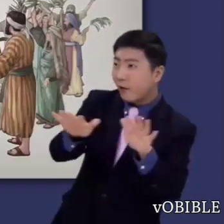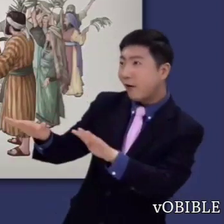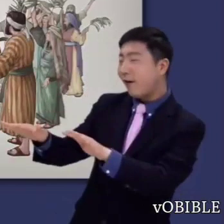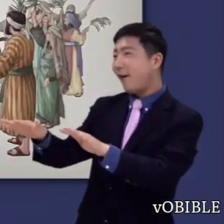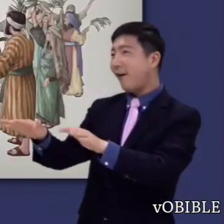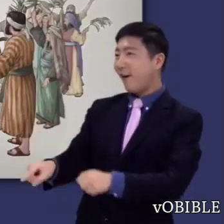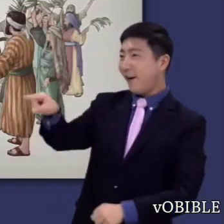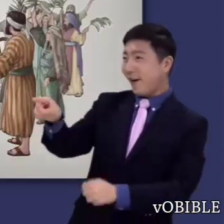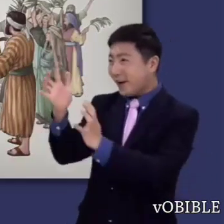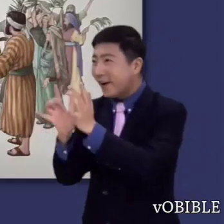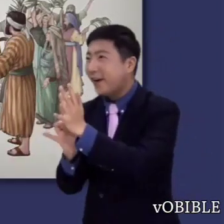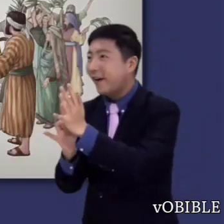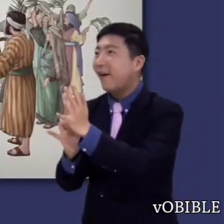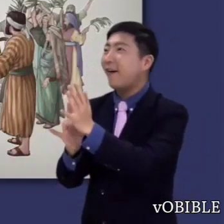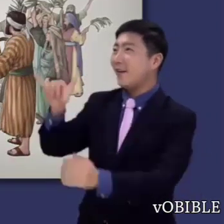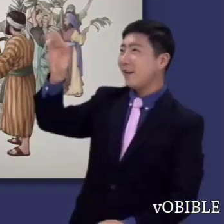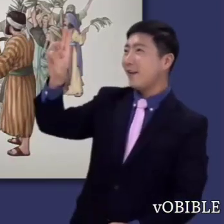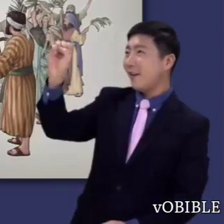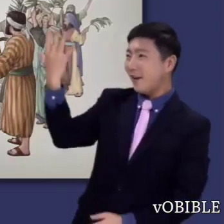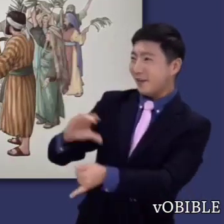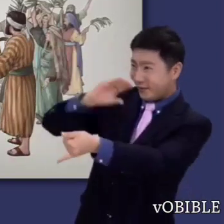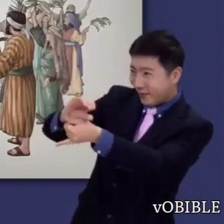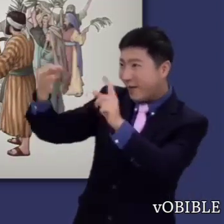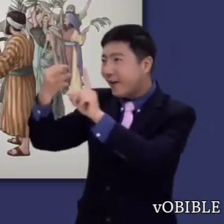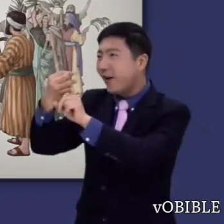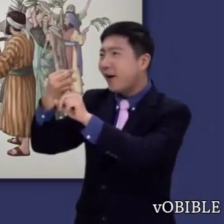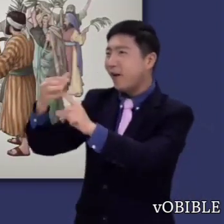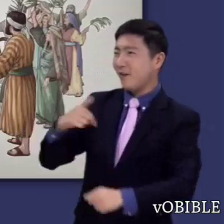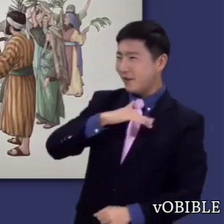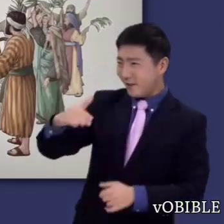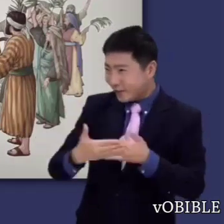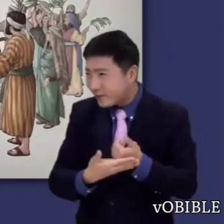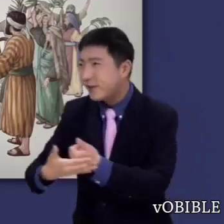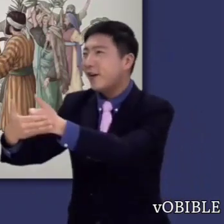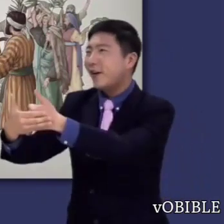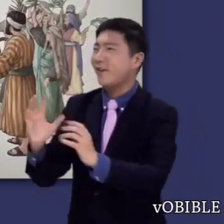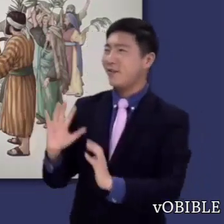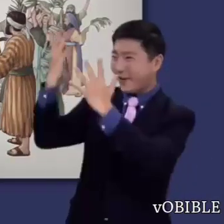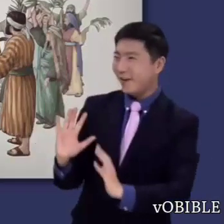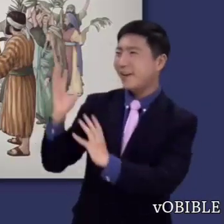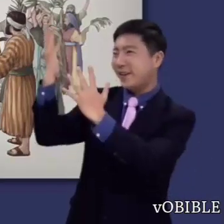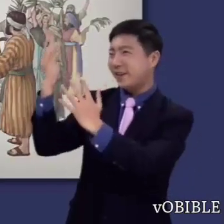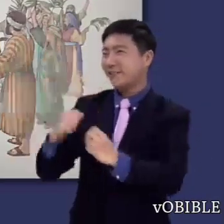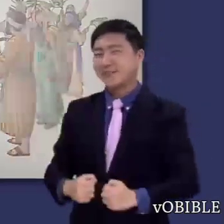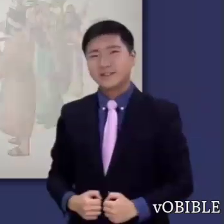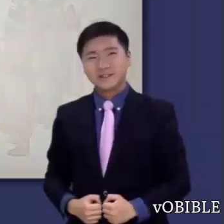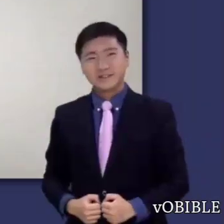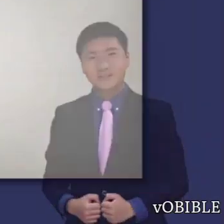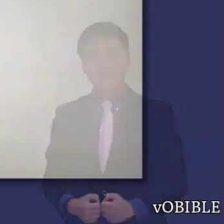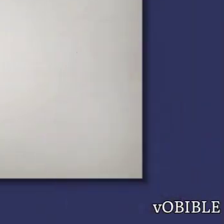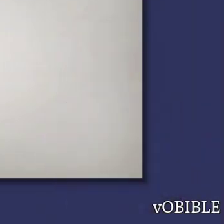说，愿上帝施行拯救，奉耶和华的名而来的以色列王是蒙福的。